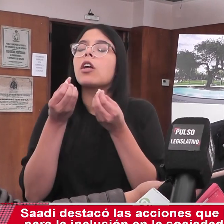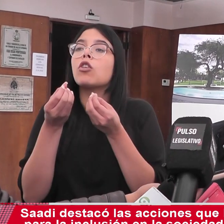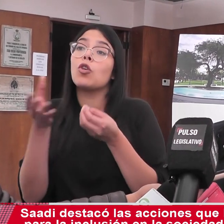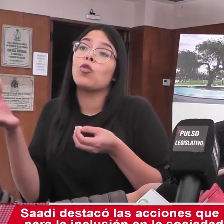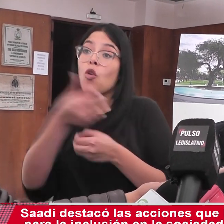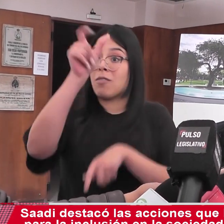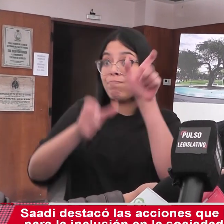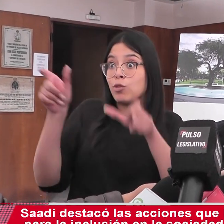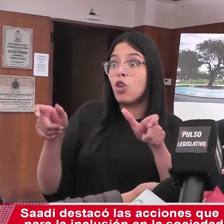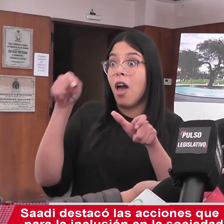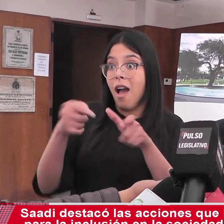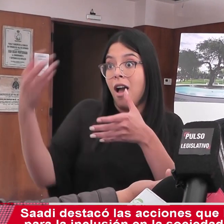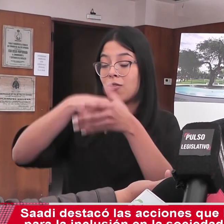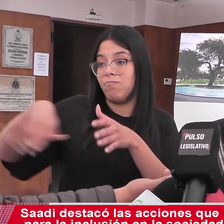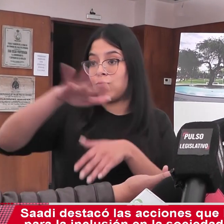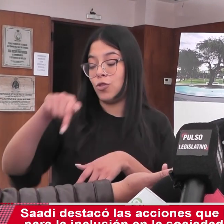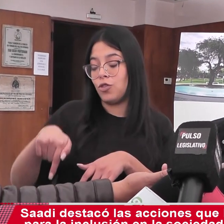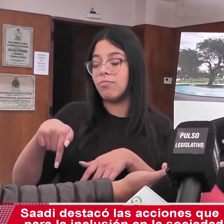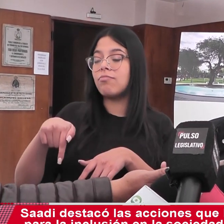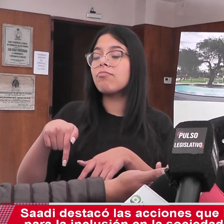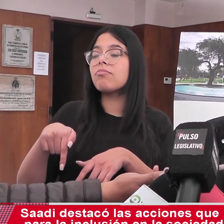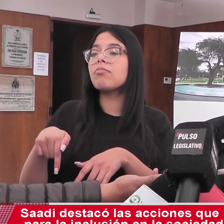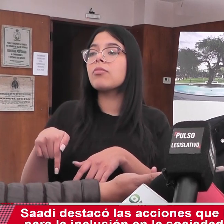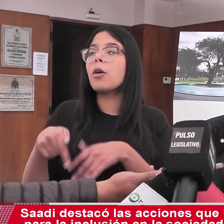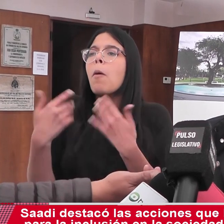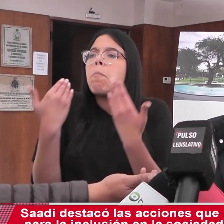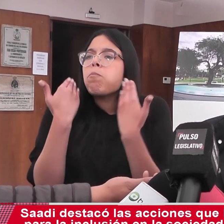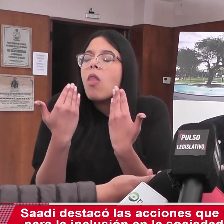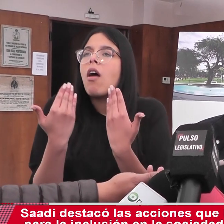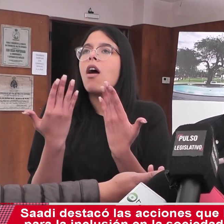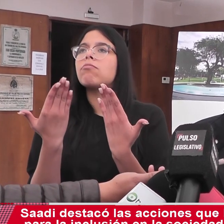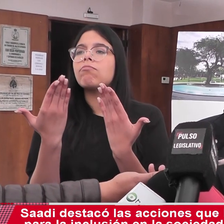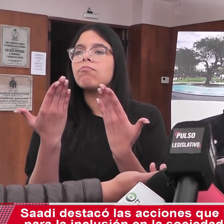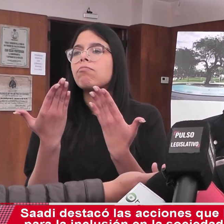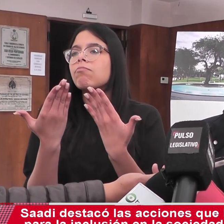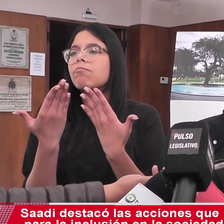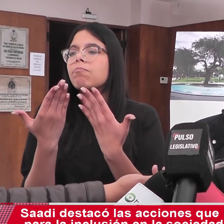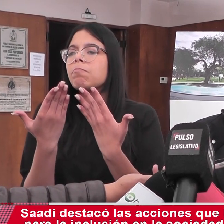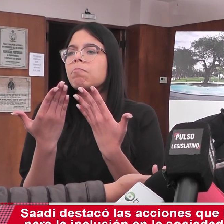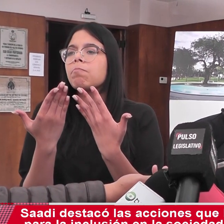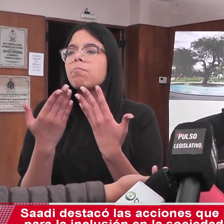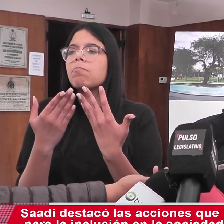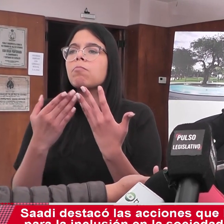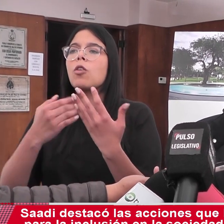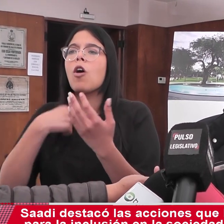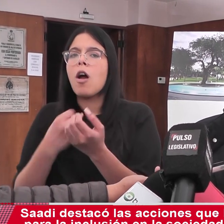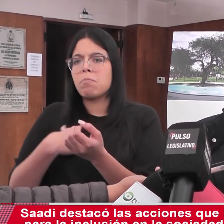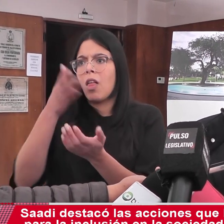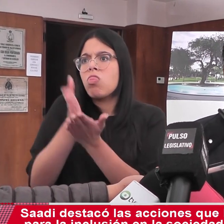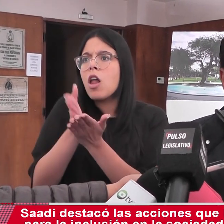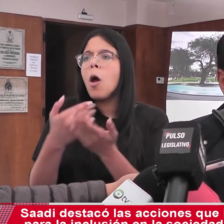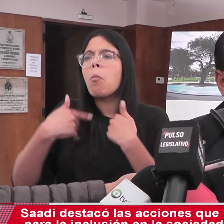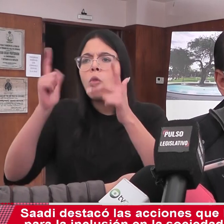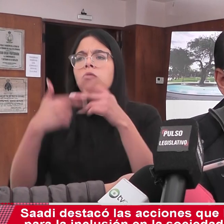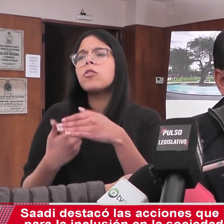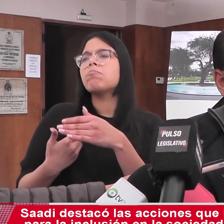las personas que habitan nuestra ciudad tengan la posibilidad de ejercer todos los derechos, de